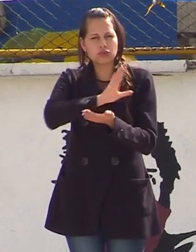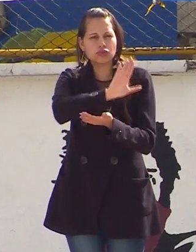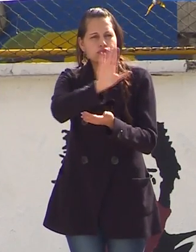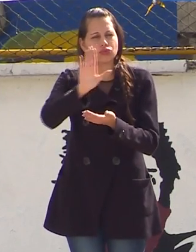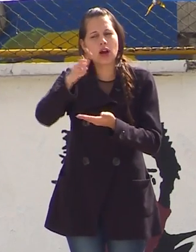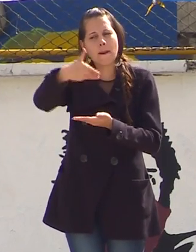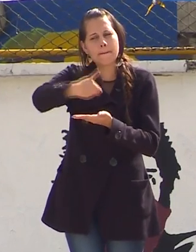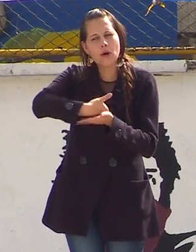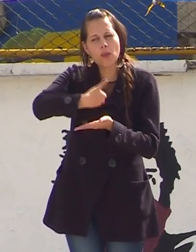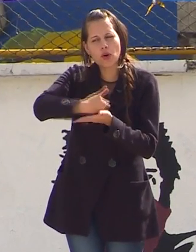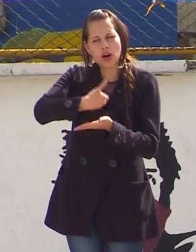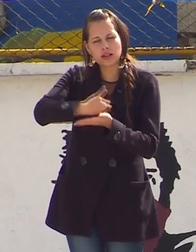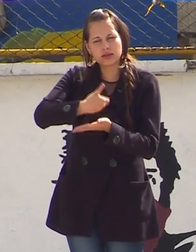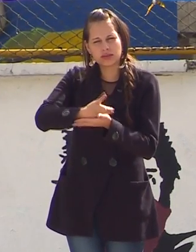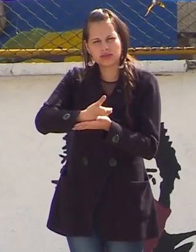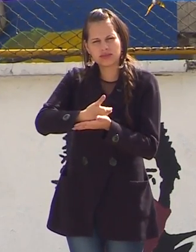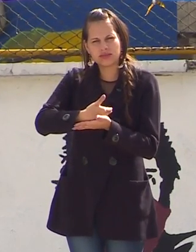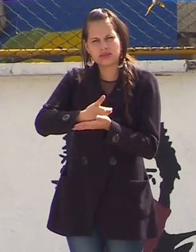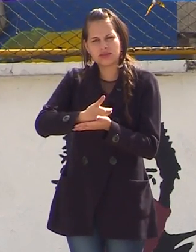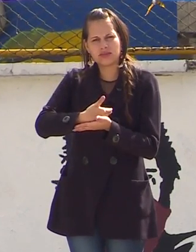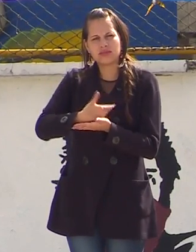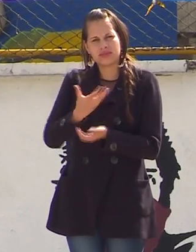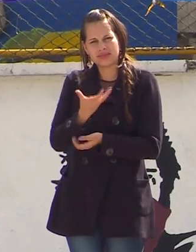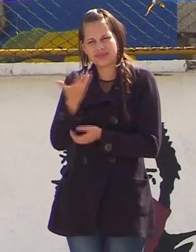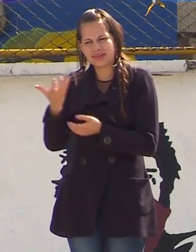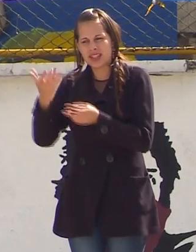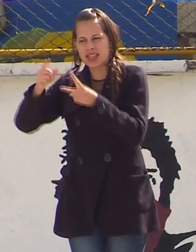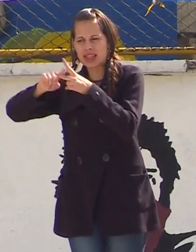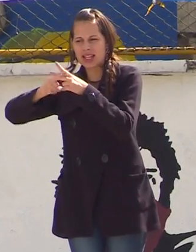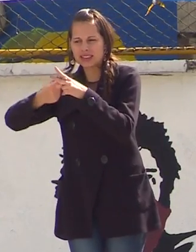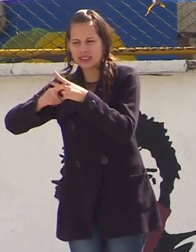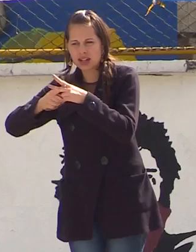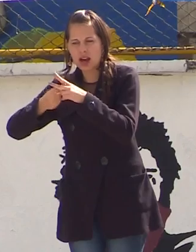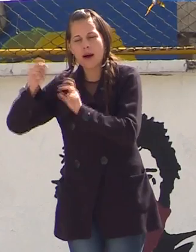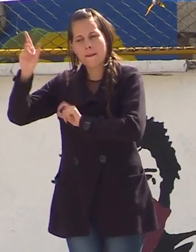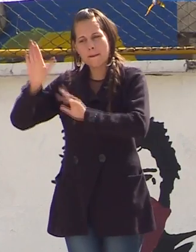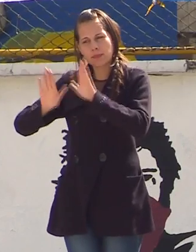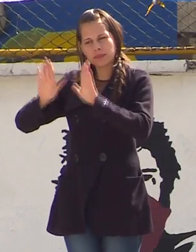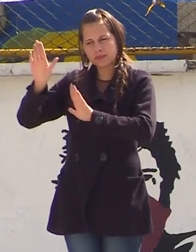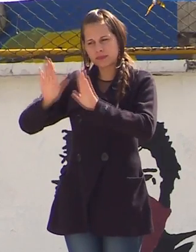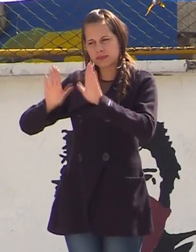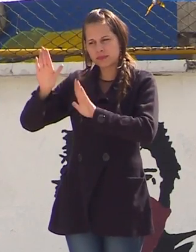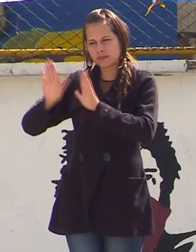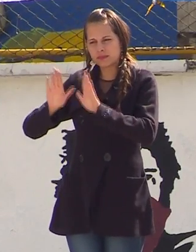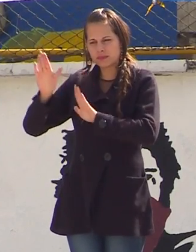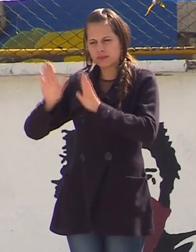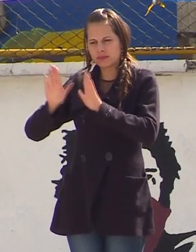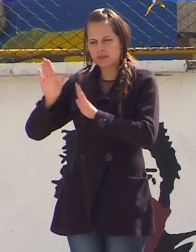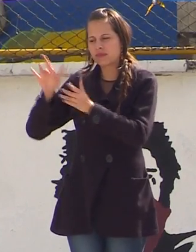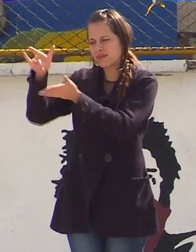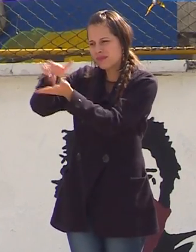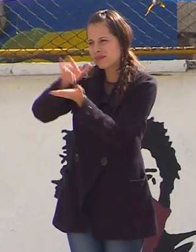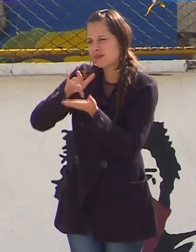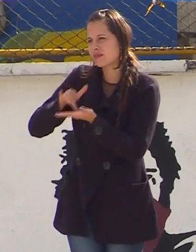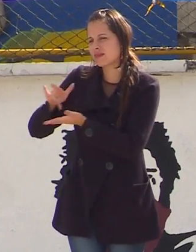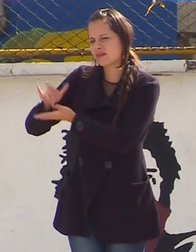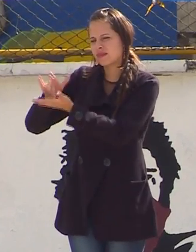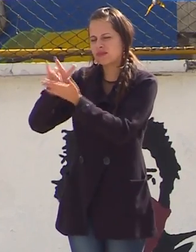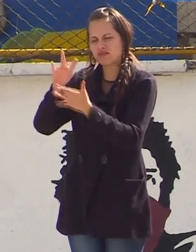propuesta. Vamos a los talleres, participemos con entereza, con